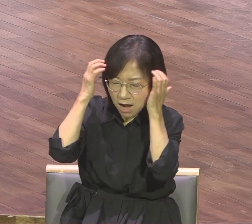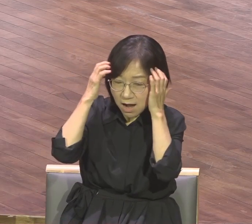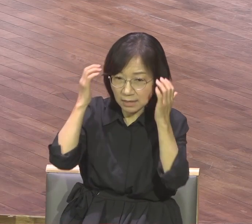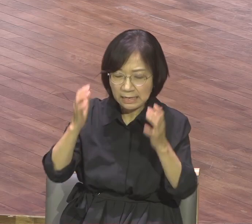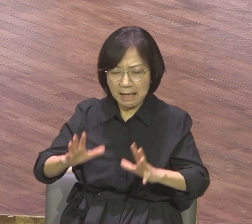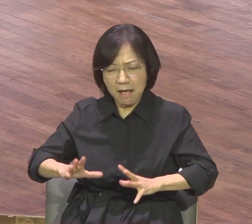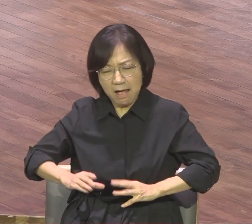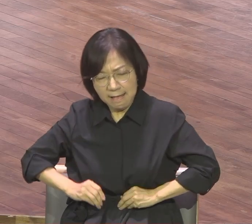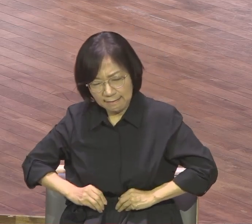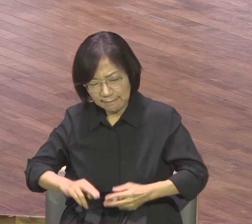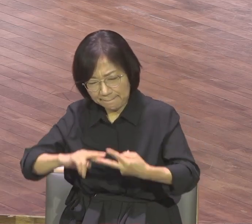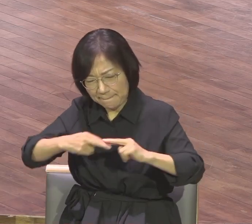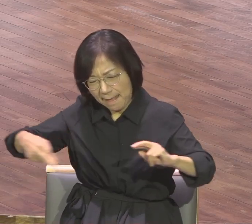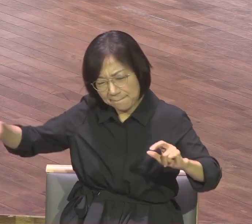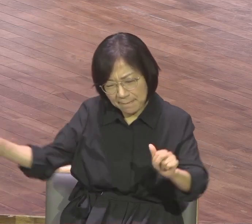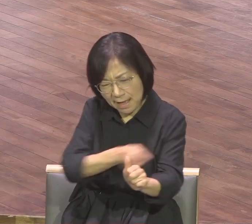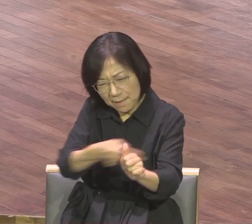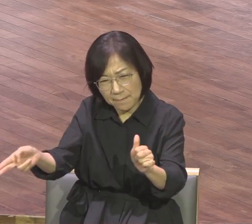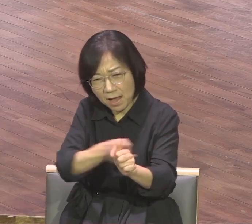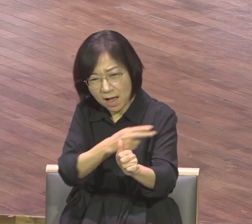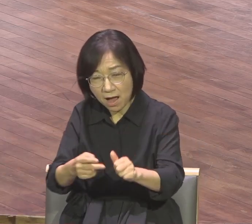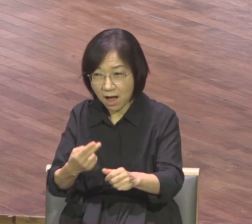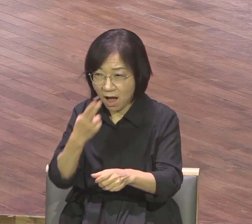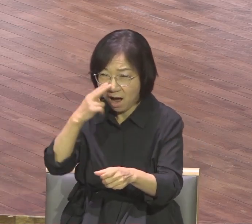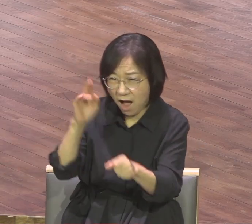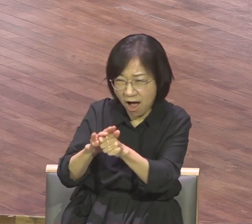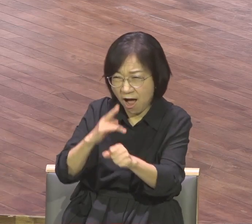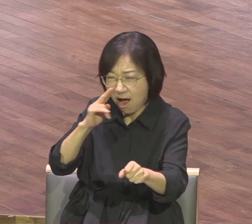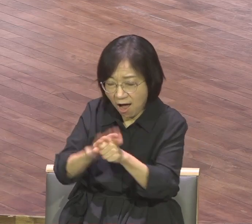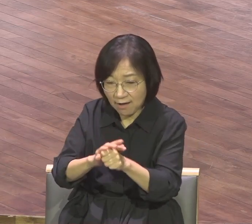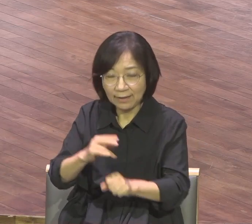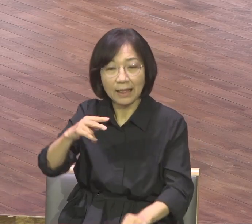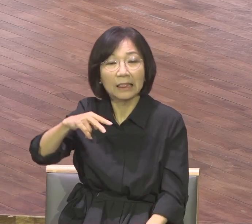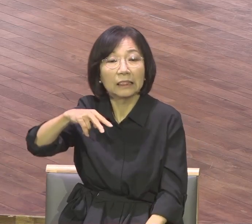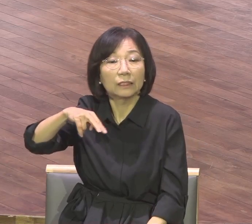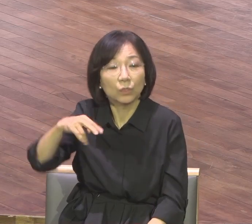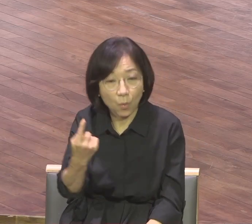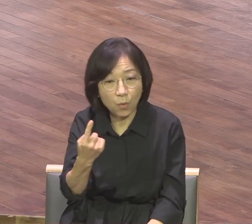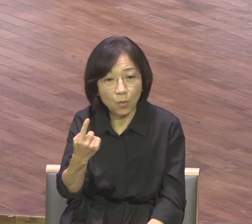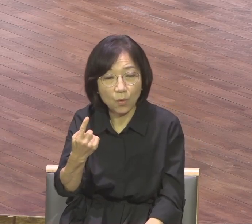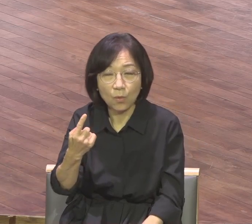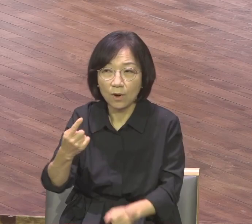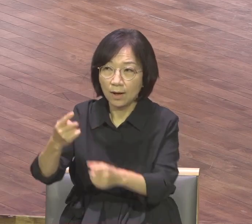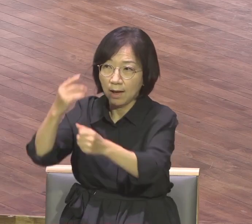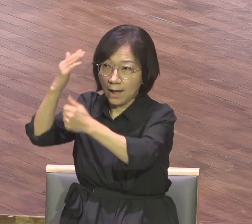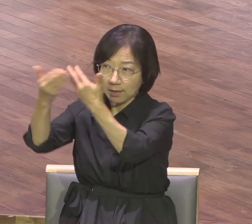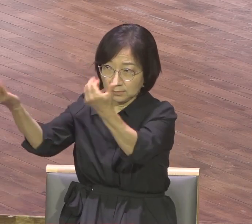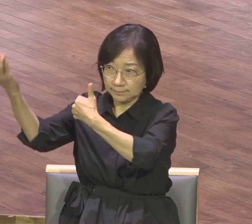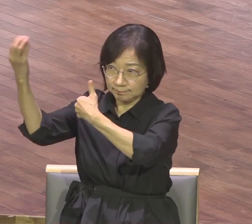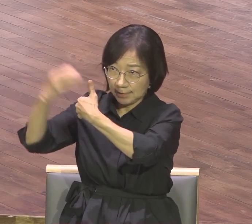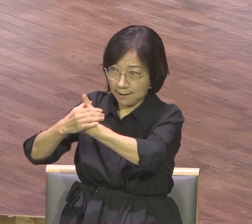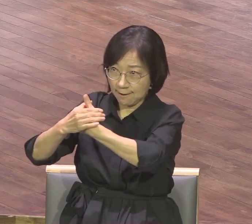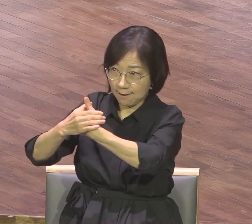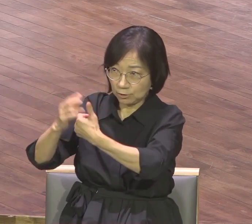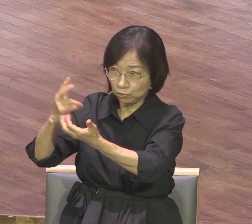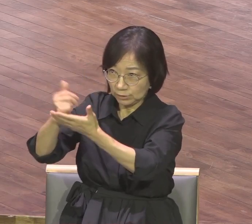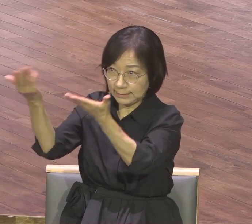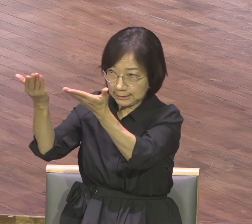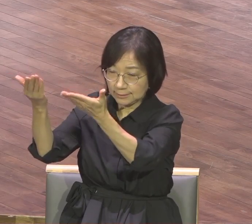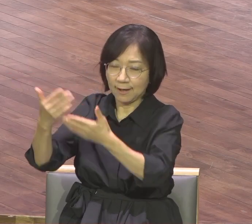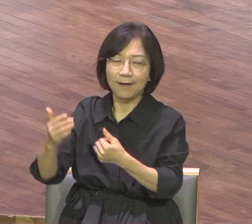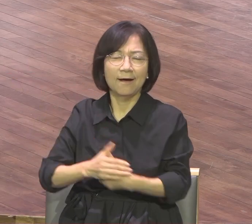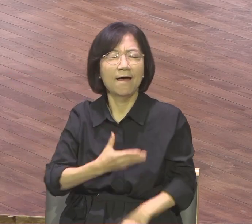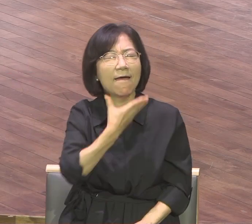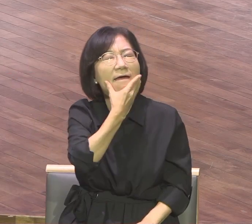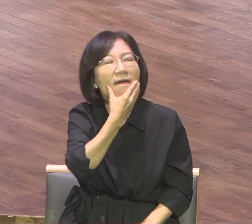굶어도 어려움을 당해도 억울한 일 당해도 이거는 주의 일이기 때문에 행복감을 느꼈다.